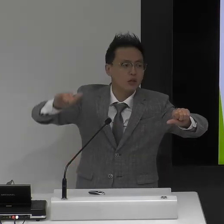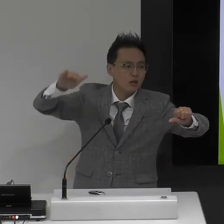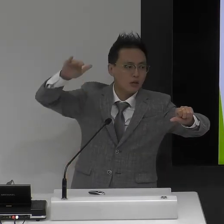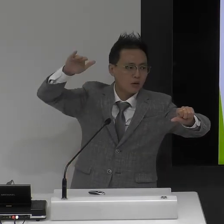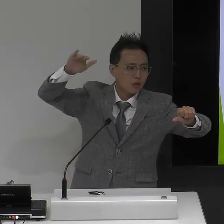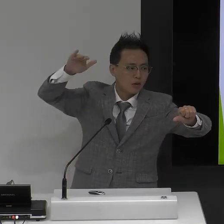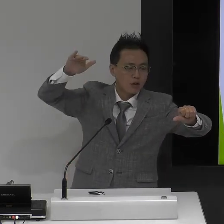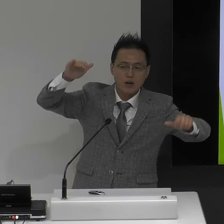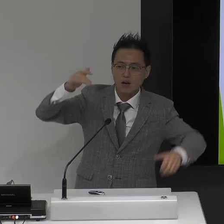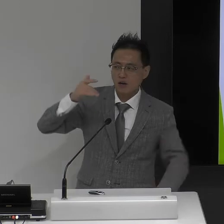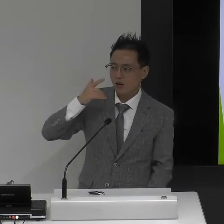크면서